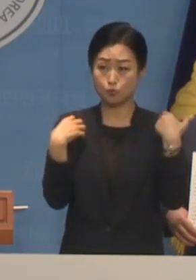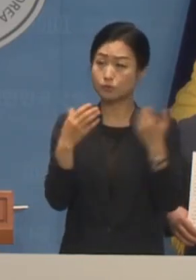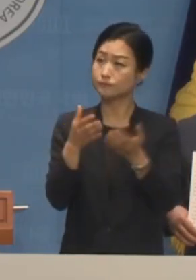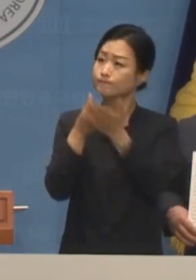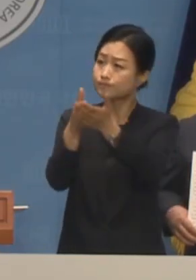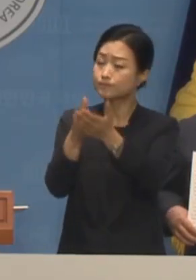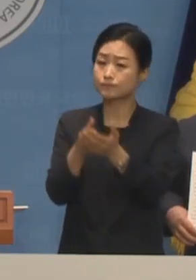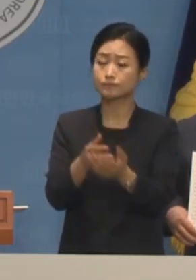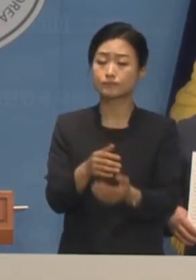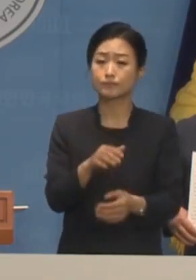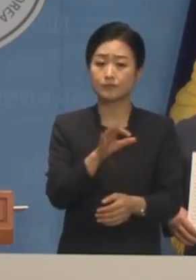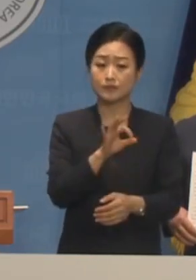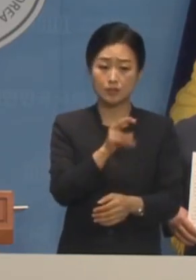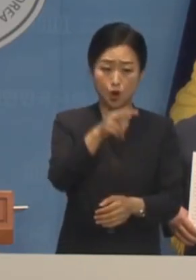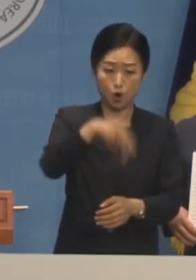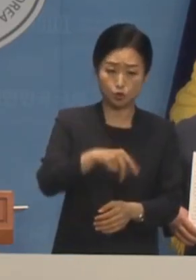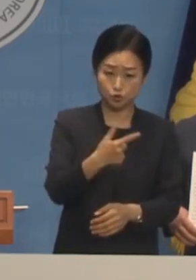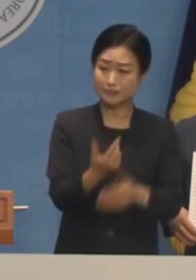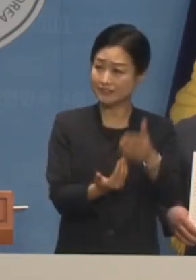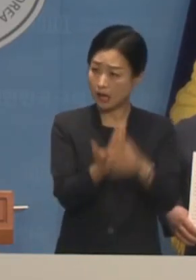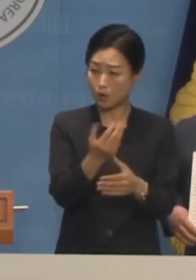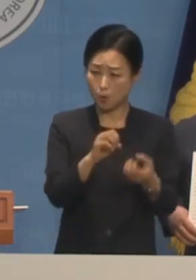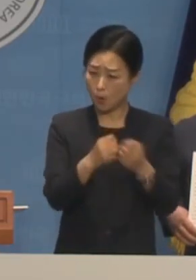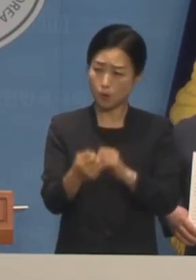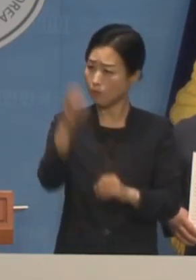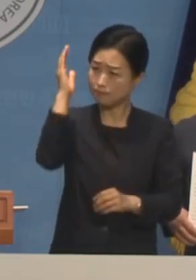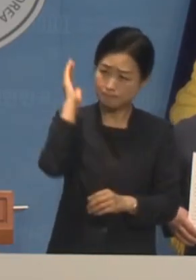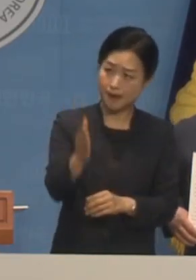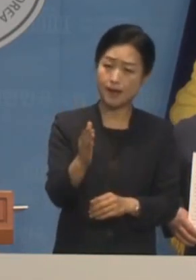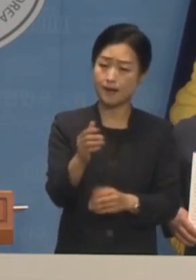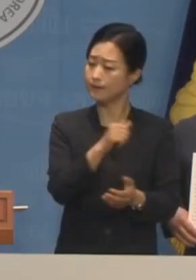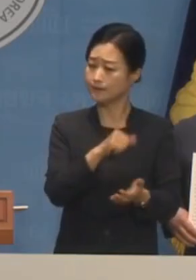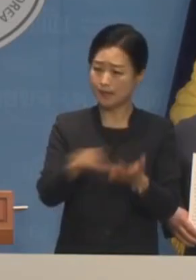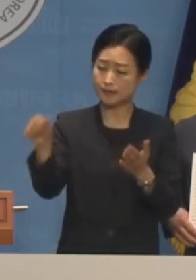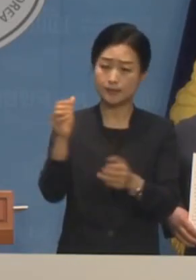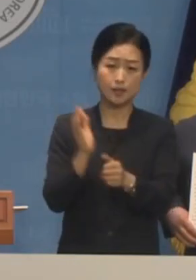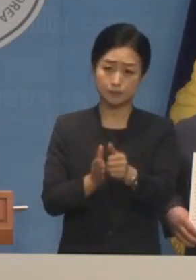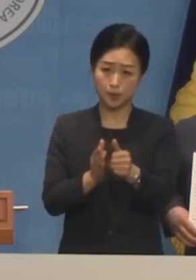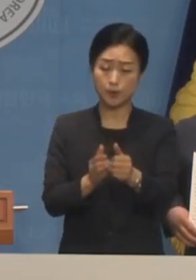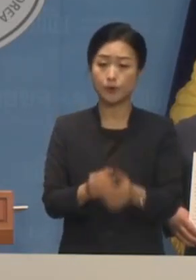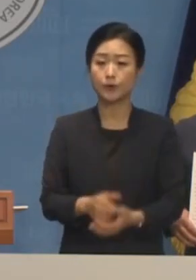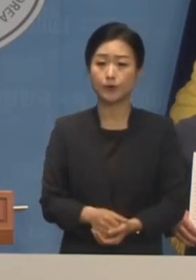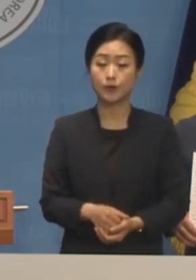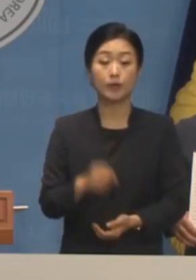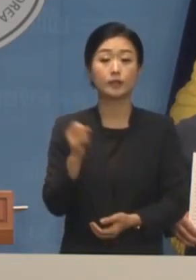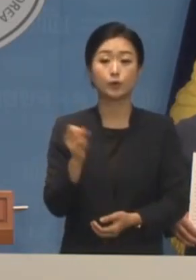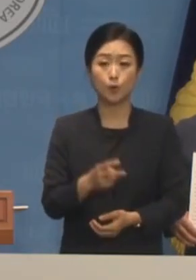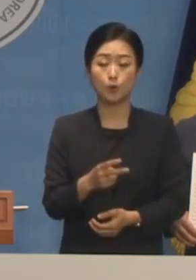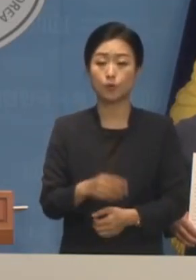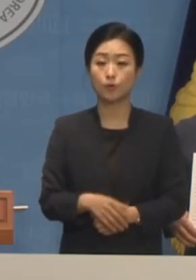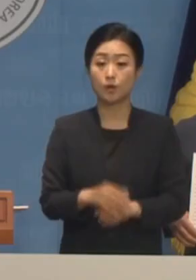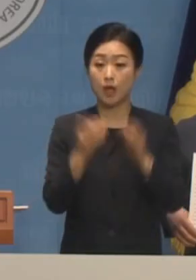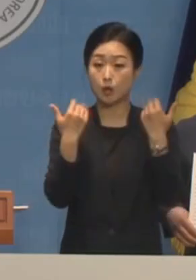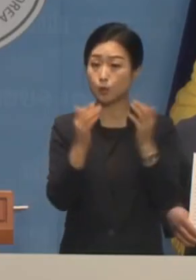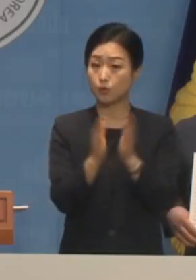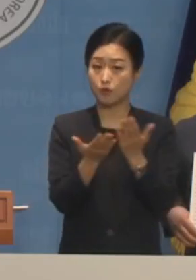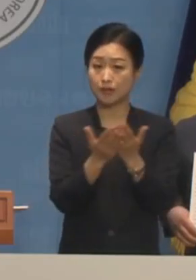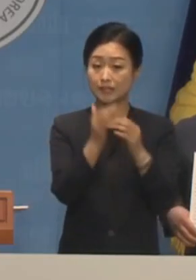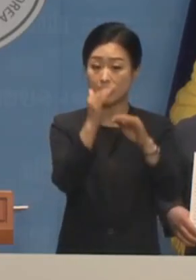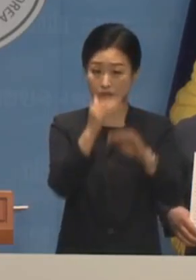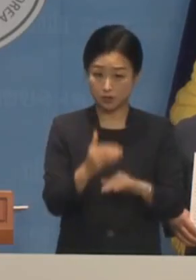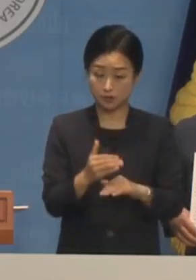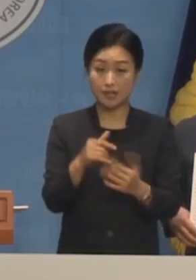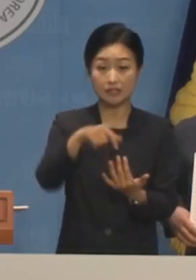사건에 대한 외 외곡 표을 즉 삭제할 것을 히 촉구하고 또 절차에